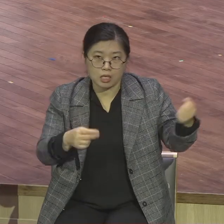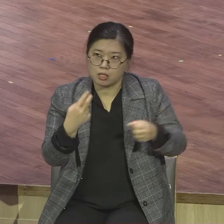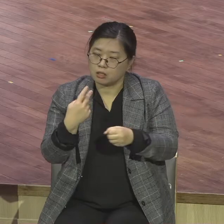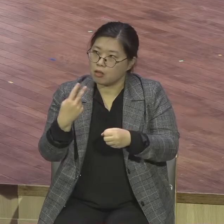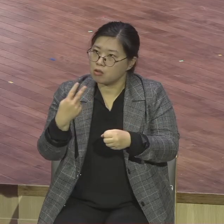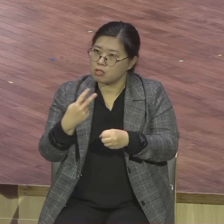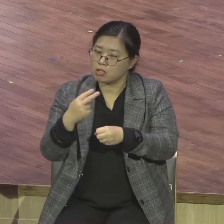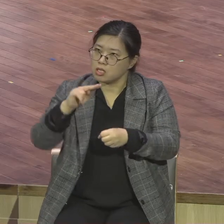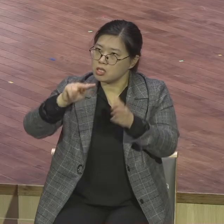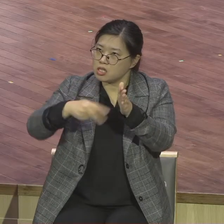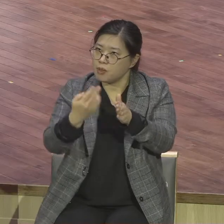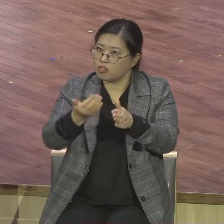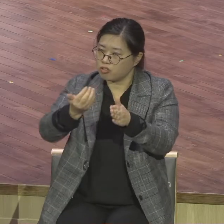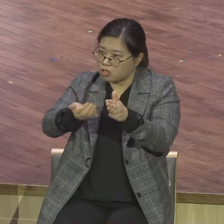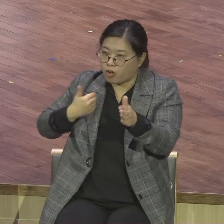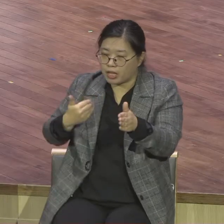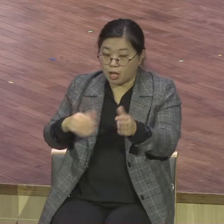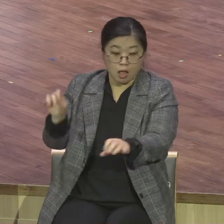가격이 어떻게 돼요?